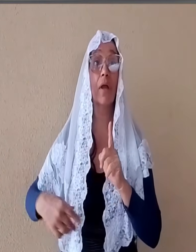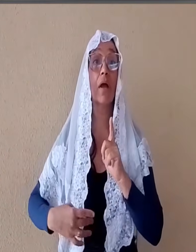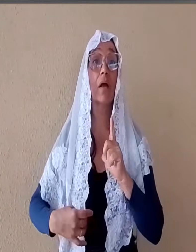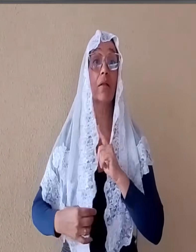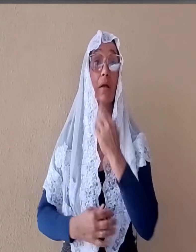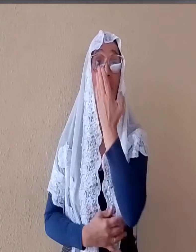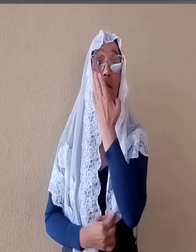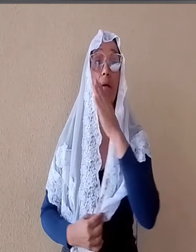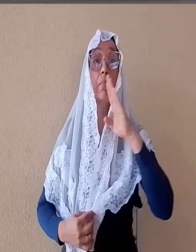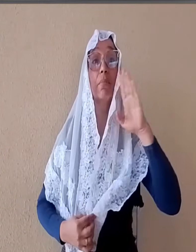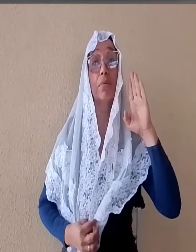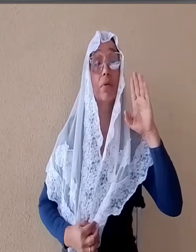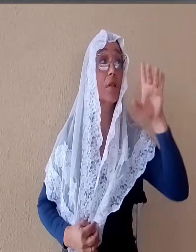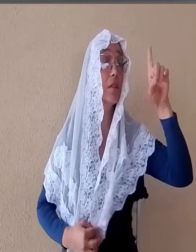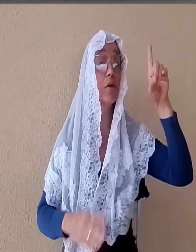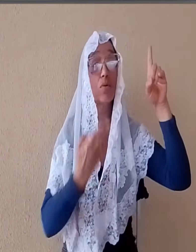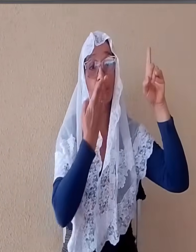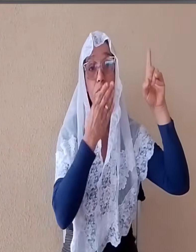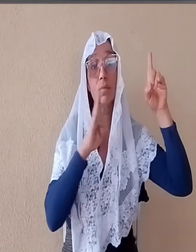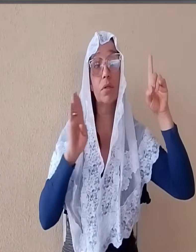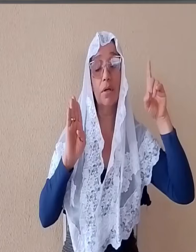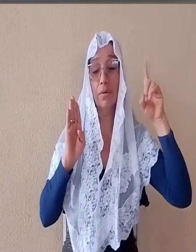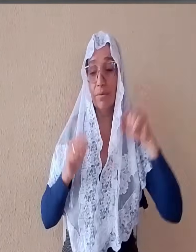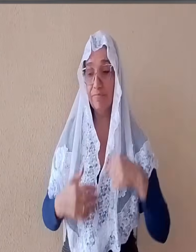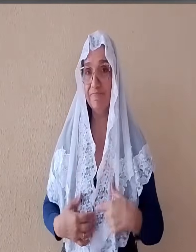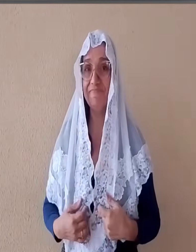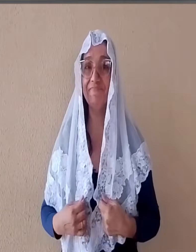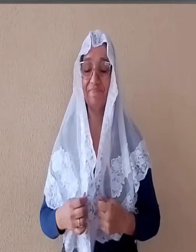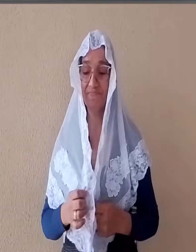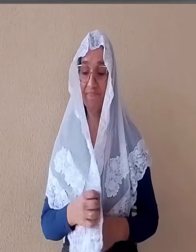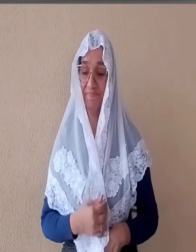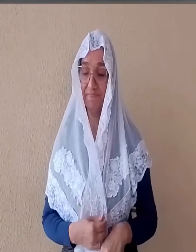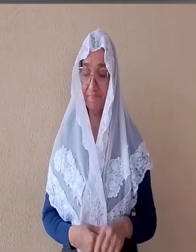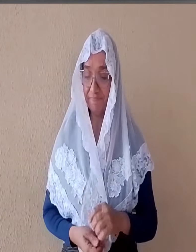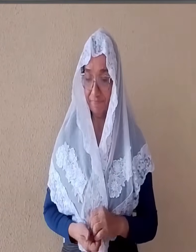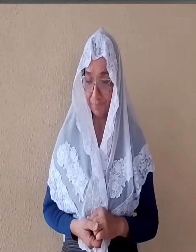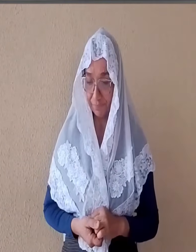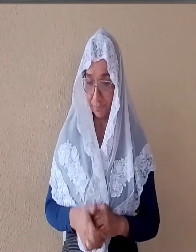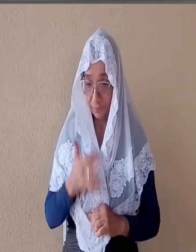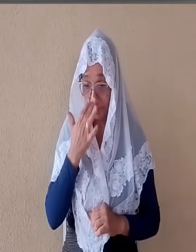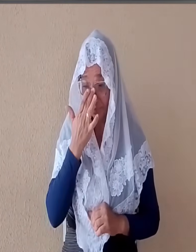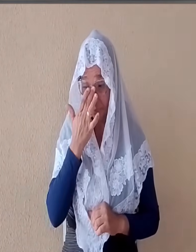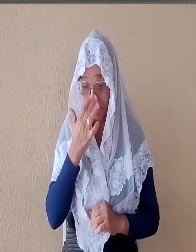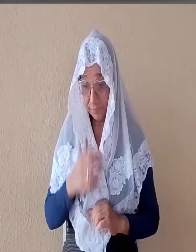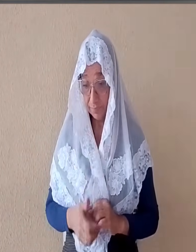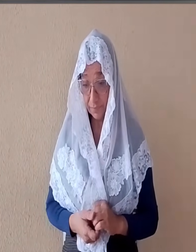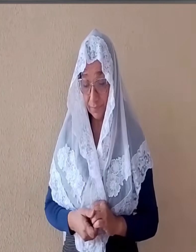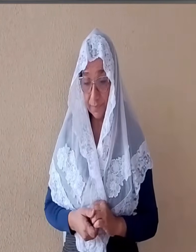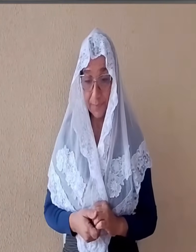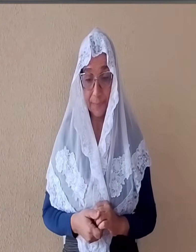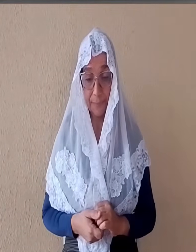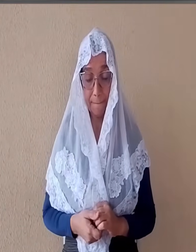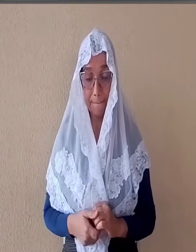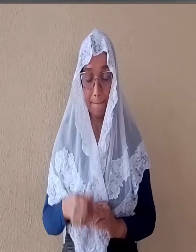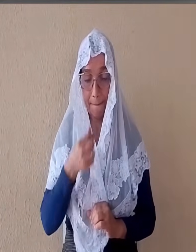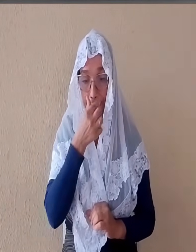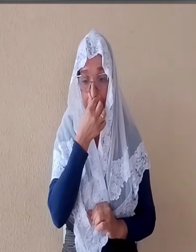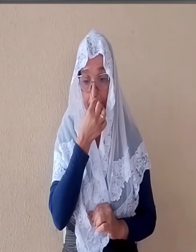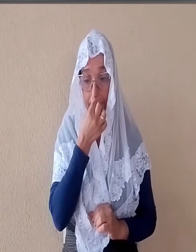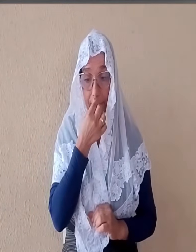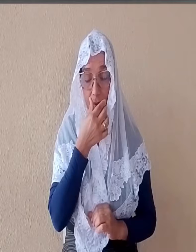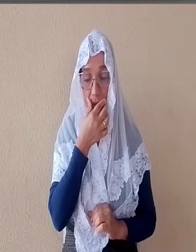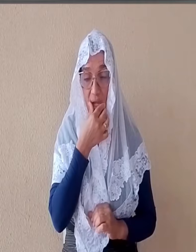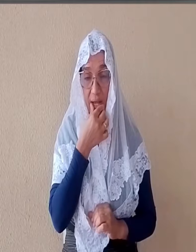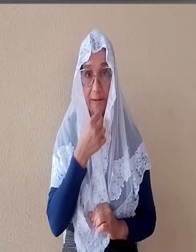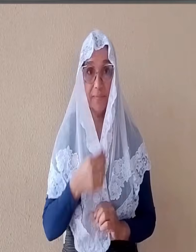instrutor, que era Moisés. Moisés, irmãos, quando o teu sogro veio ter com